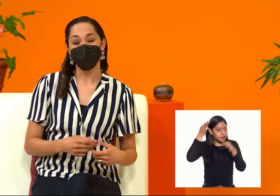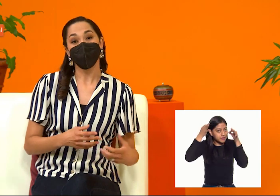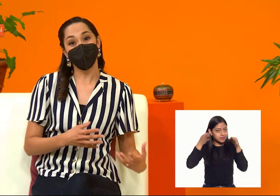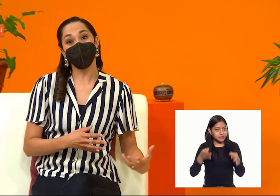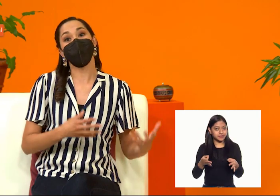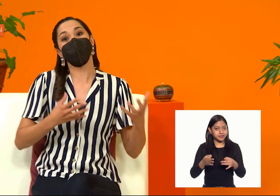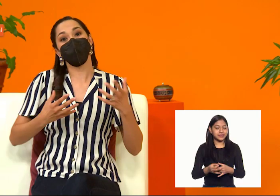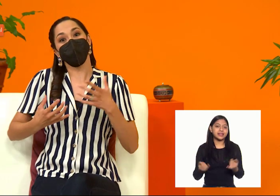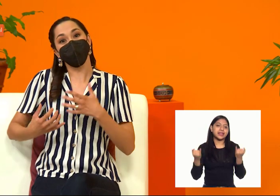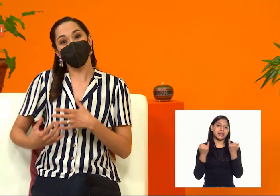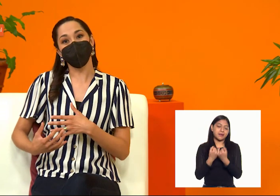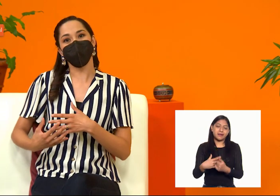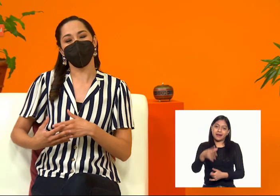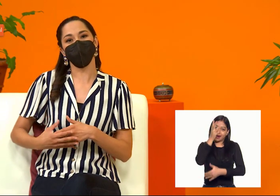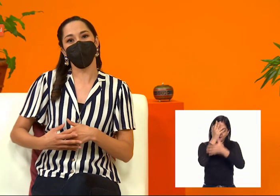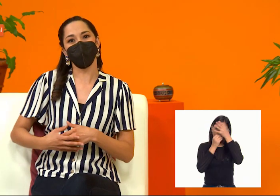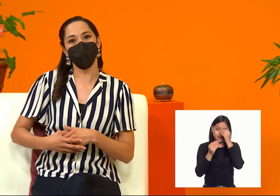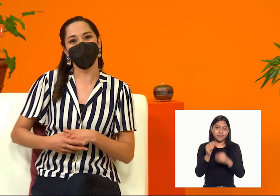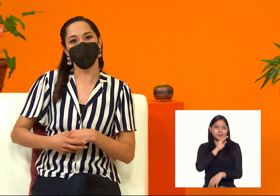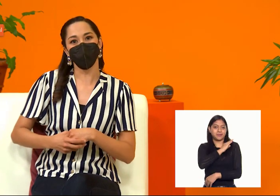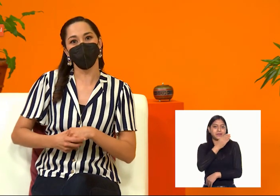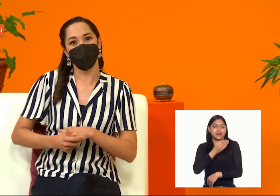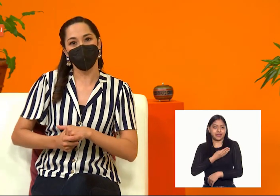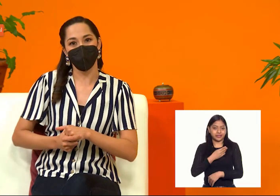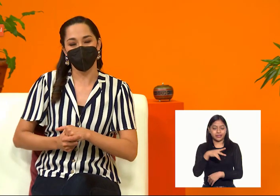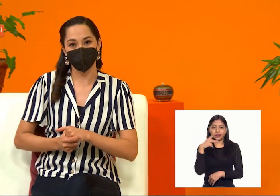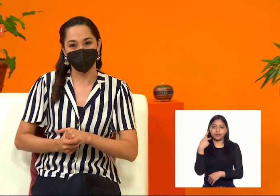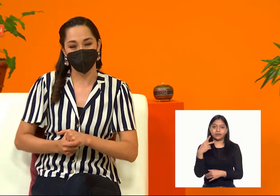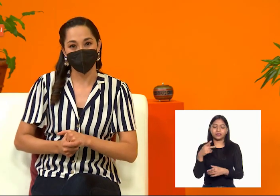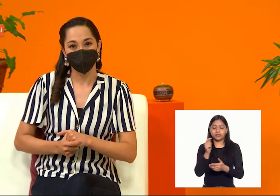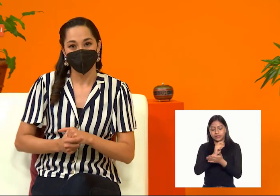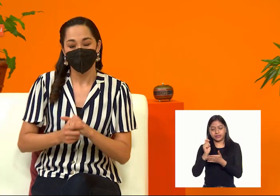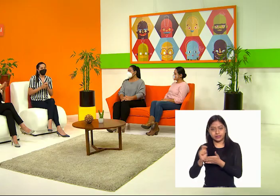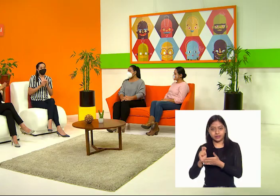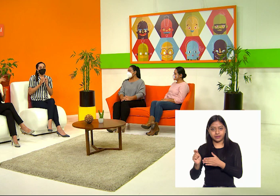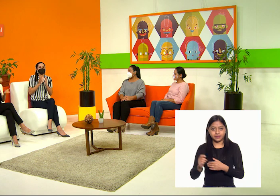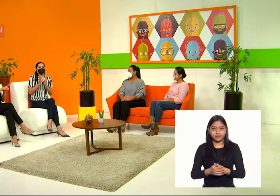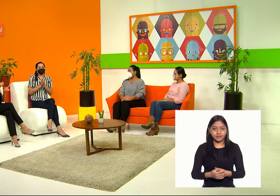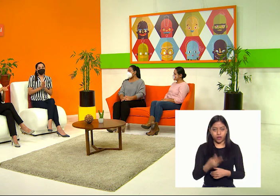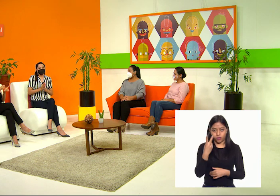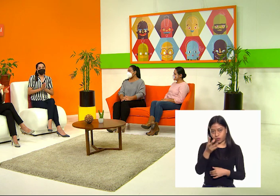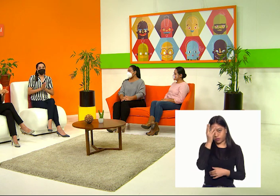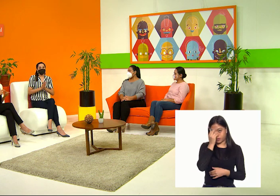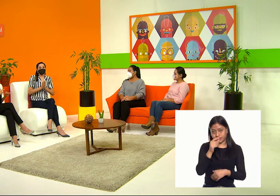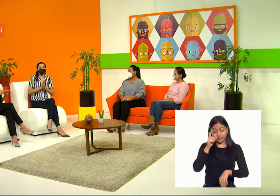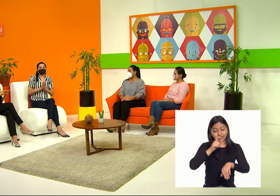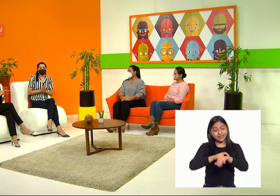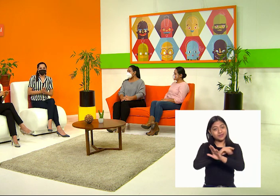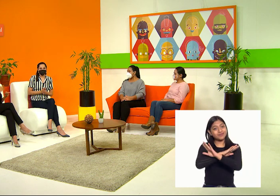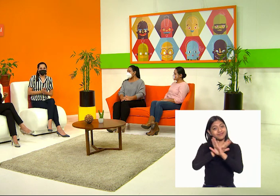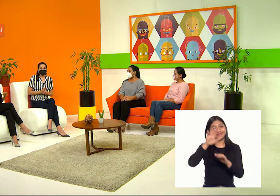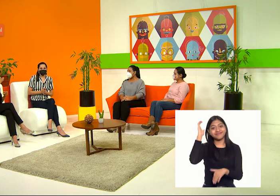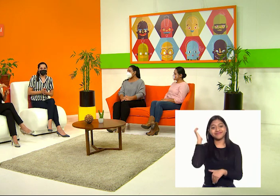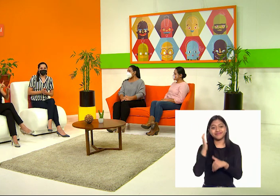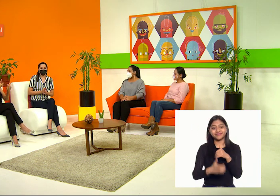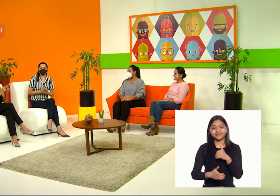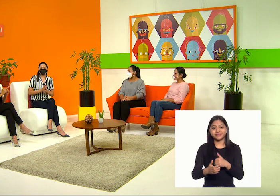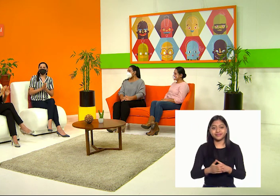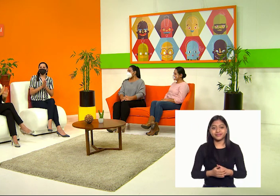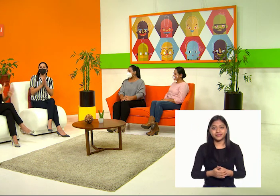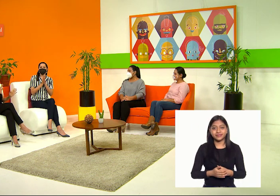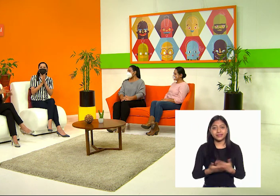sordas y el aprendizaje del español en su modalidad escrita. El tiempo se nos ha terminado,